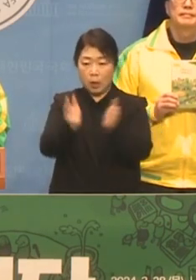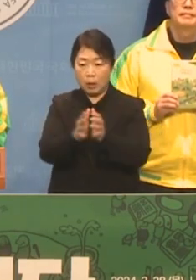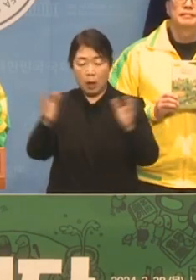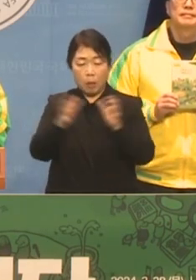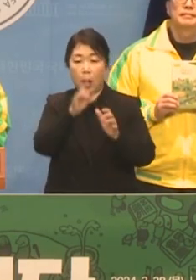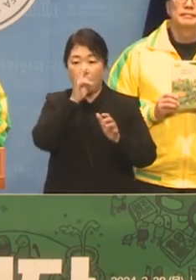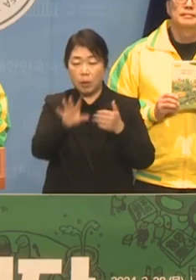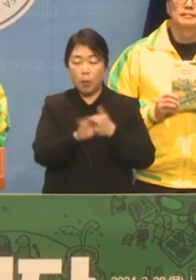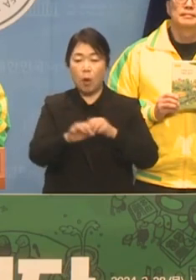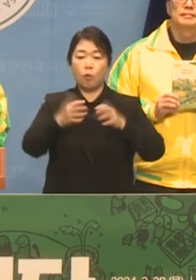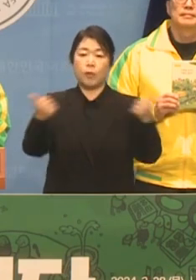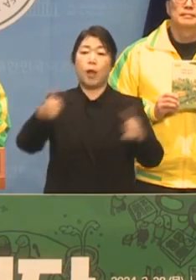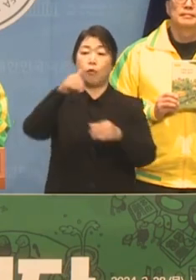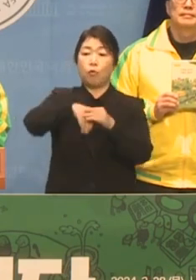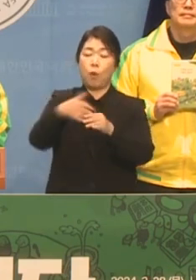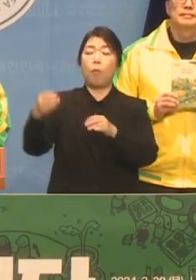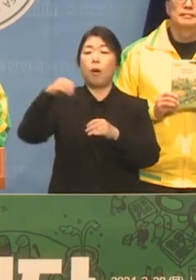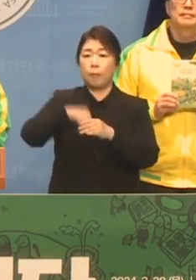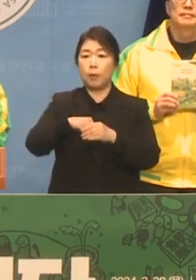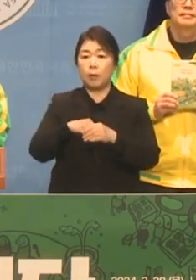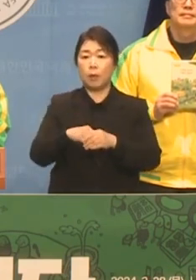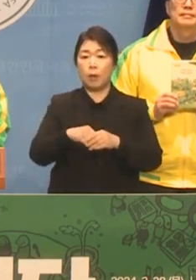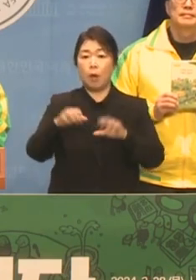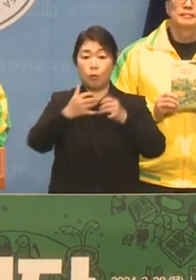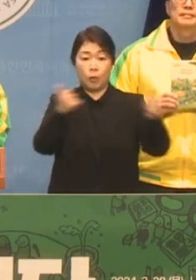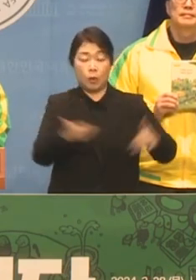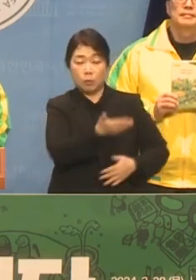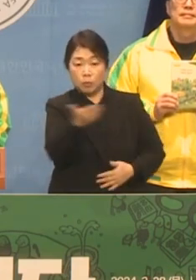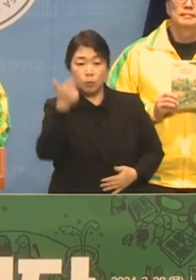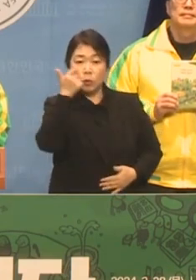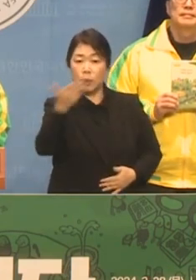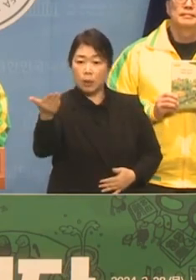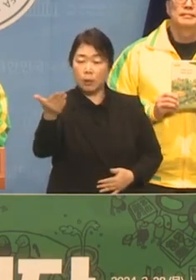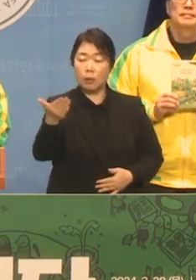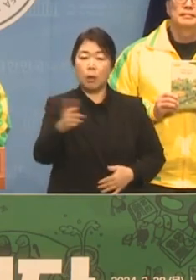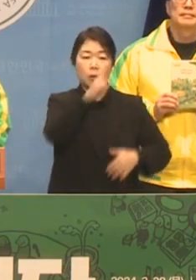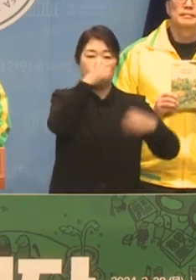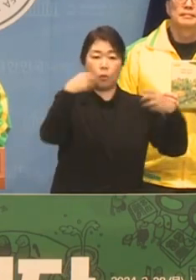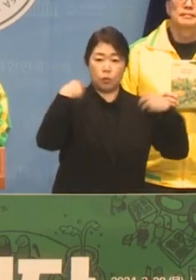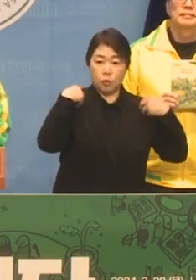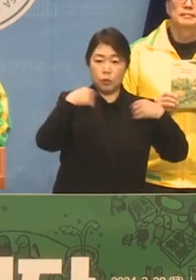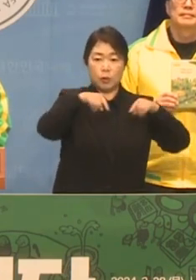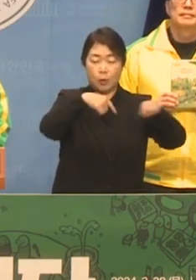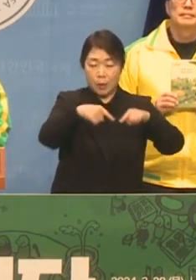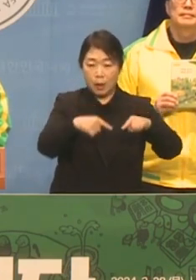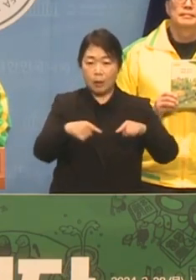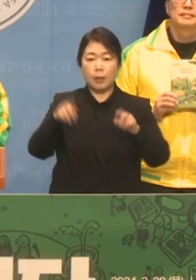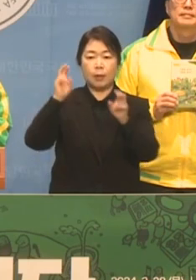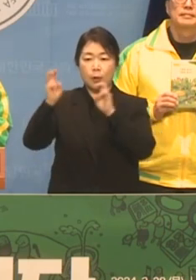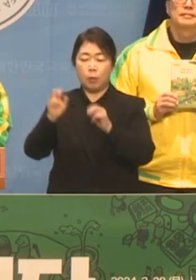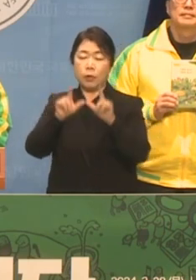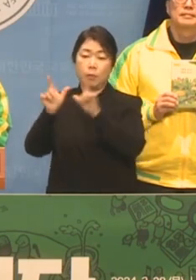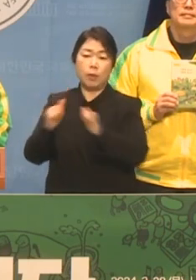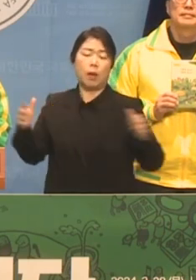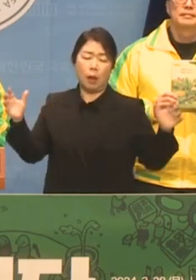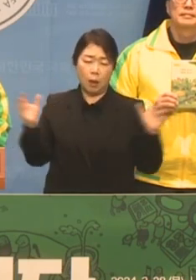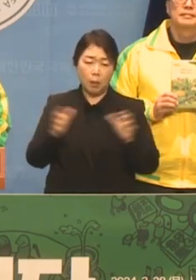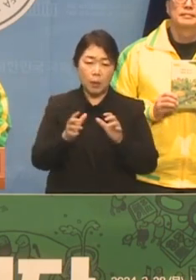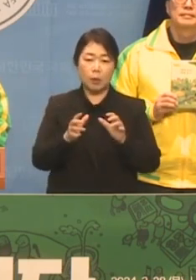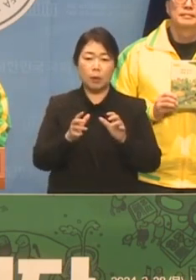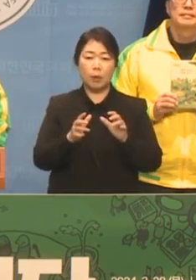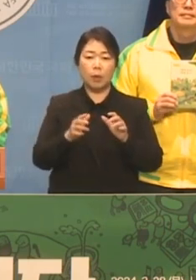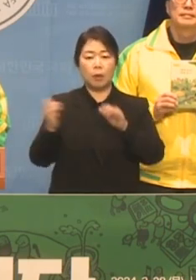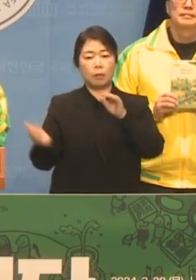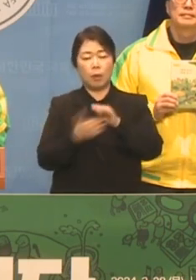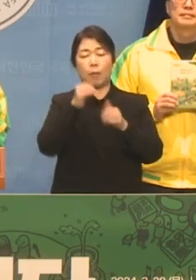국민 투표 등을 포함해서 국민들의 의견 수렴 절차를 를 거쳐서 정부 정당 기업 시민 모두가 함께 이루는